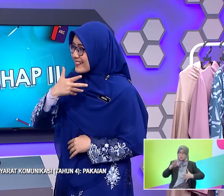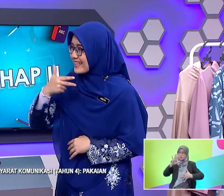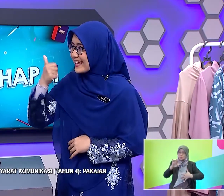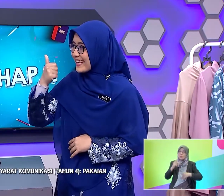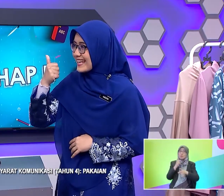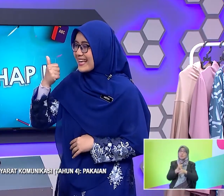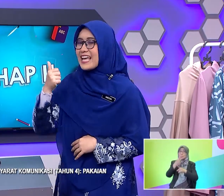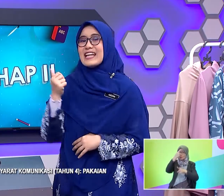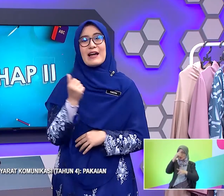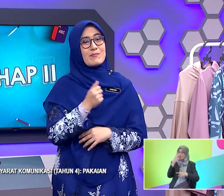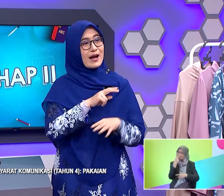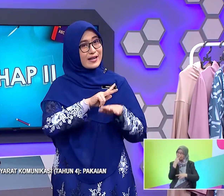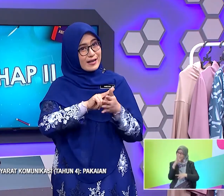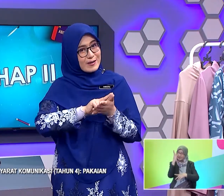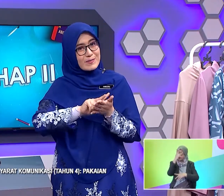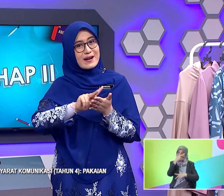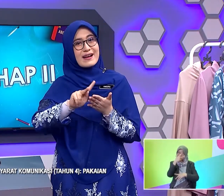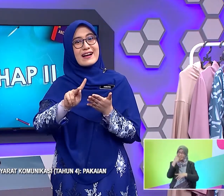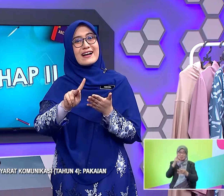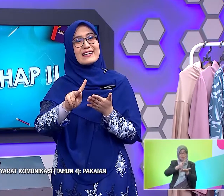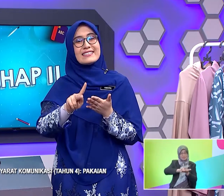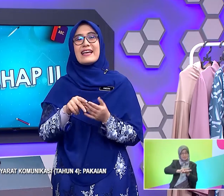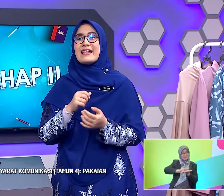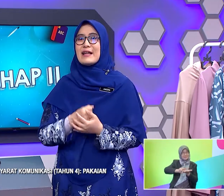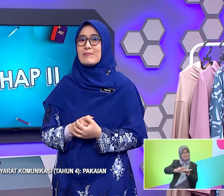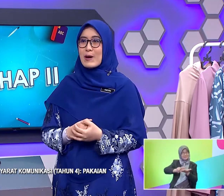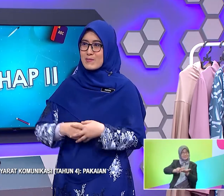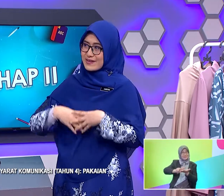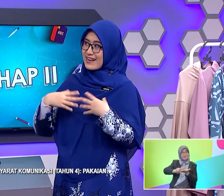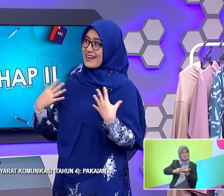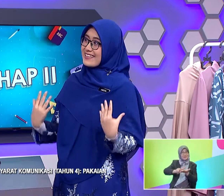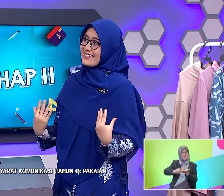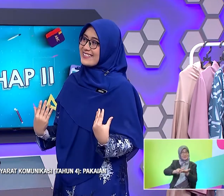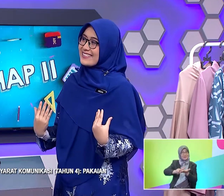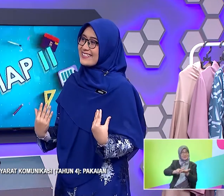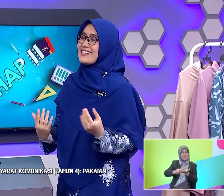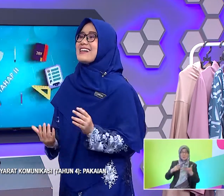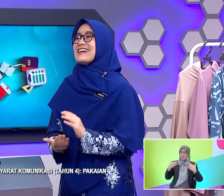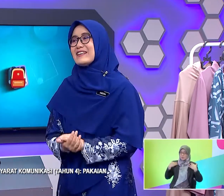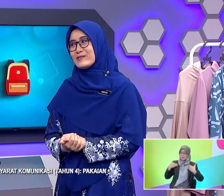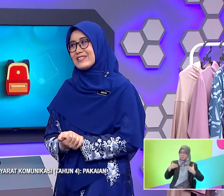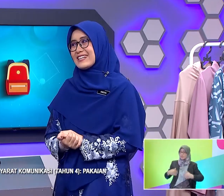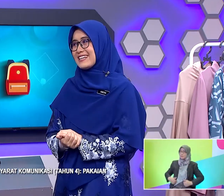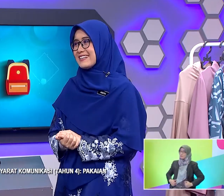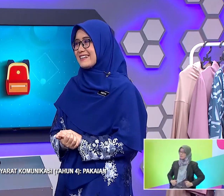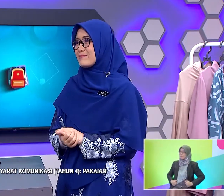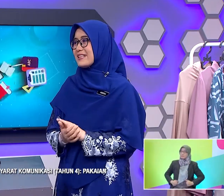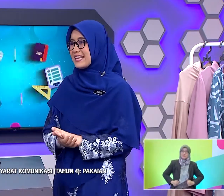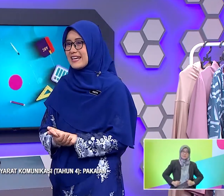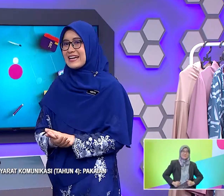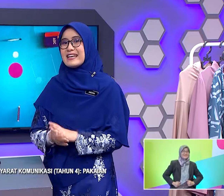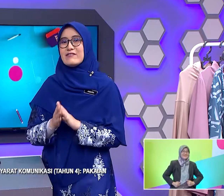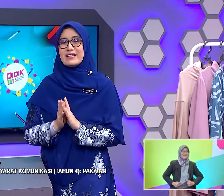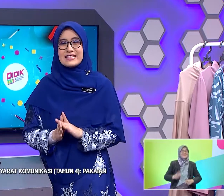cantik yang palsem Ash nampak bergaya nya itu dia Karina